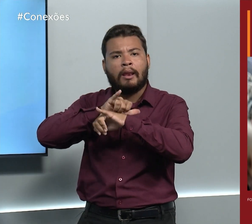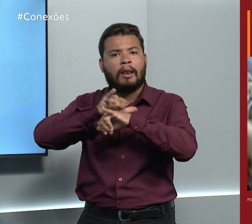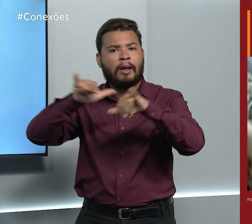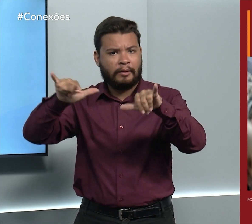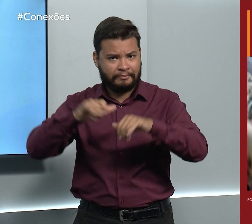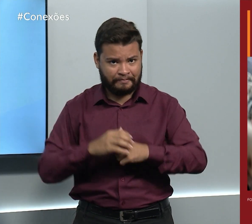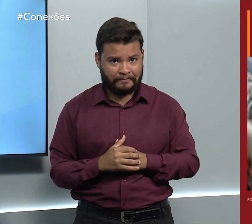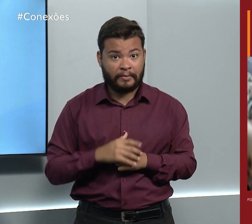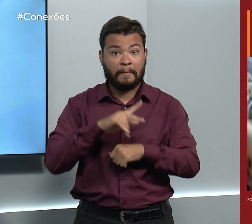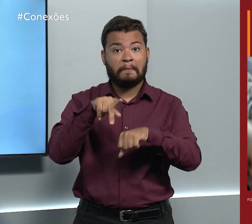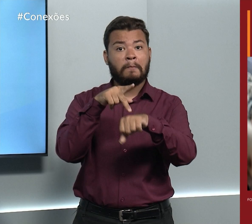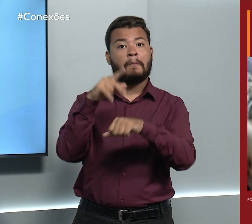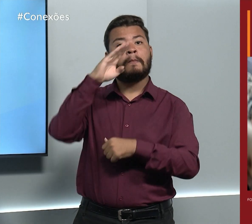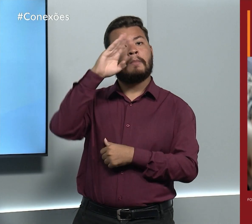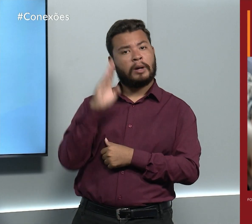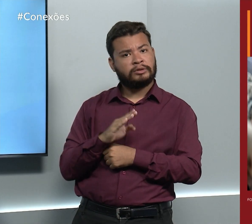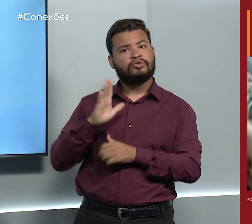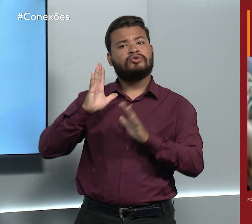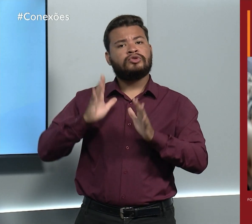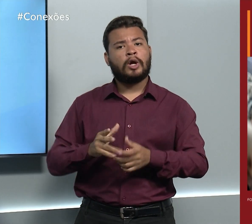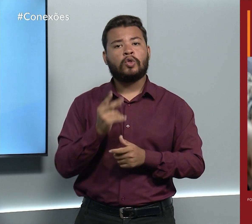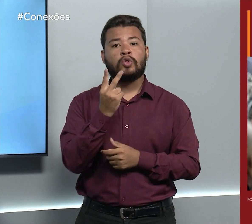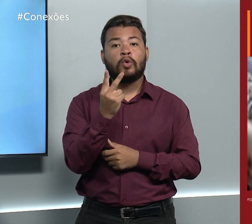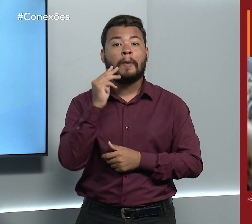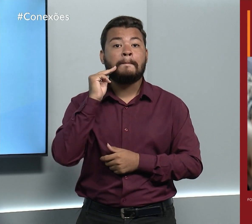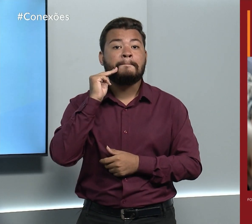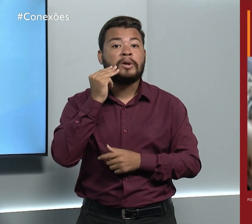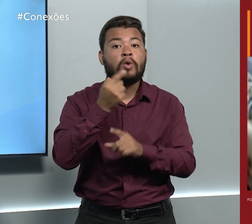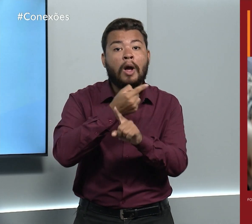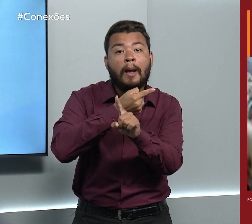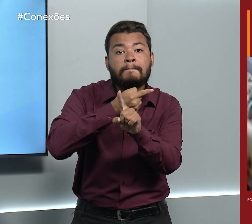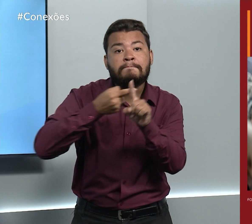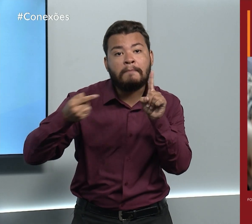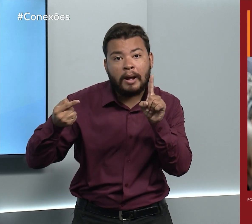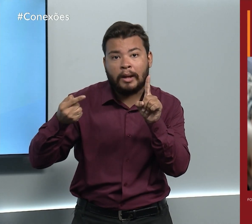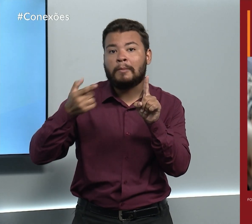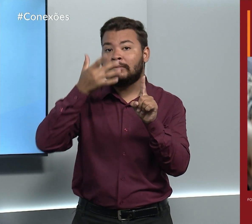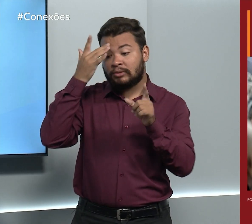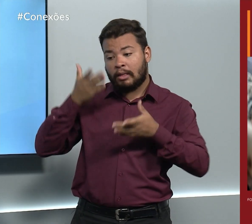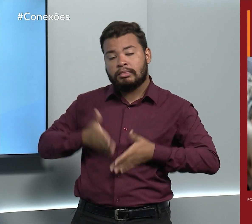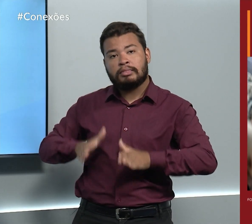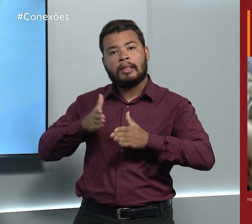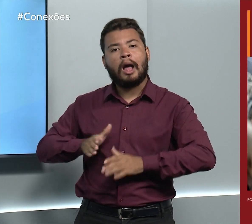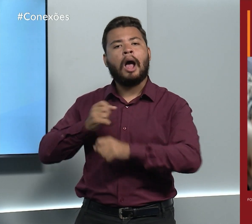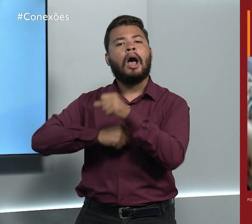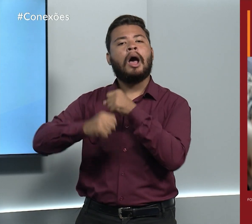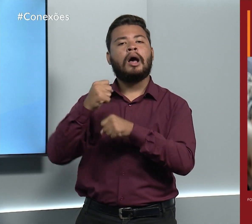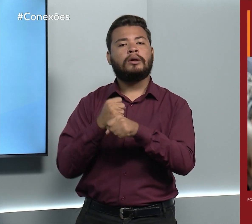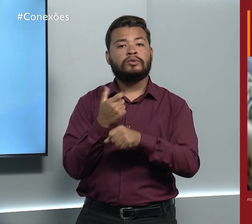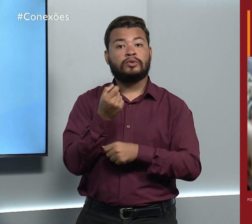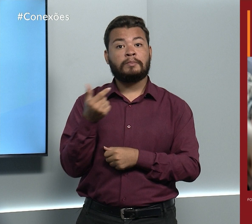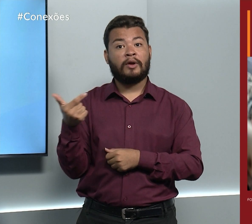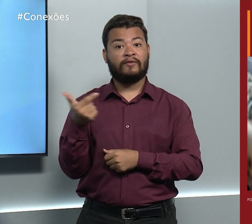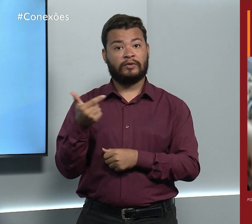Brasil registrou mais de 2,5 milhões de nascimentos em 2022. O número é